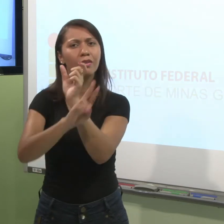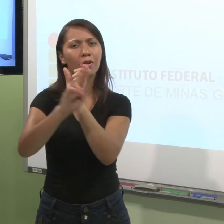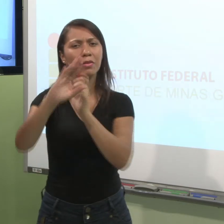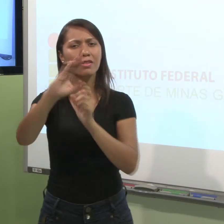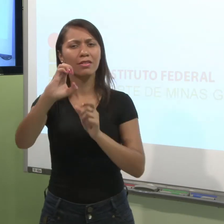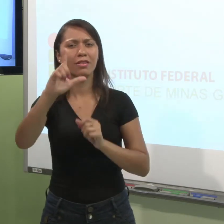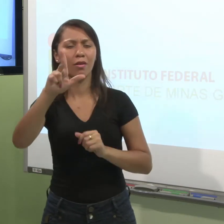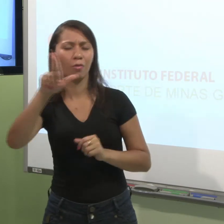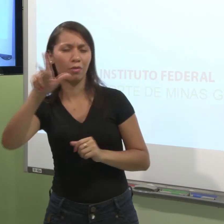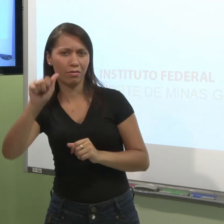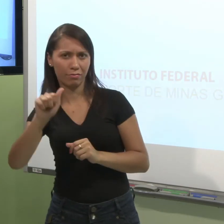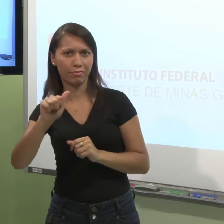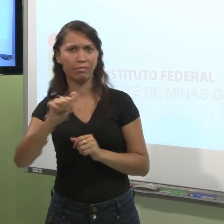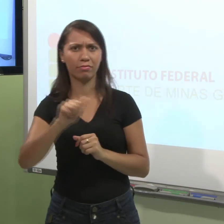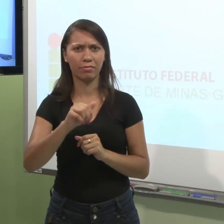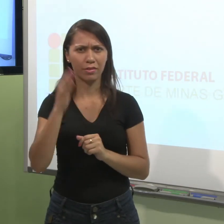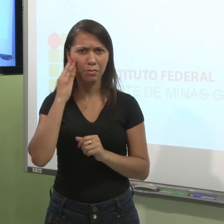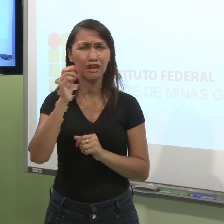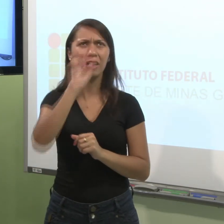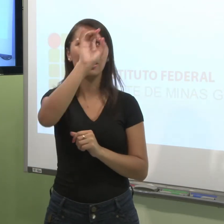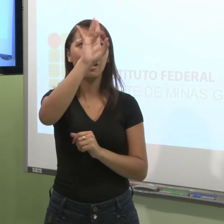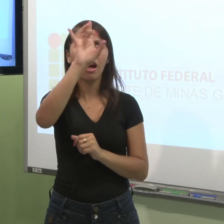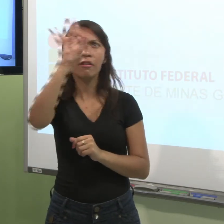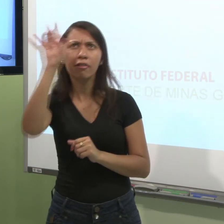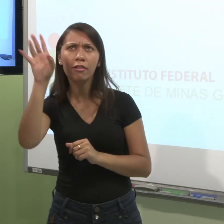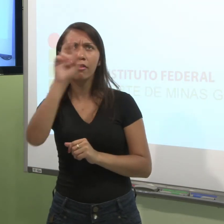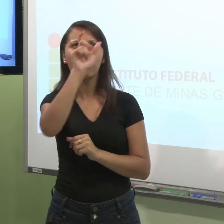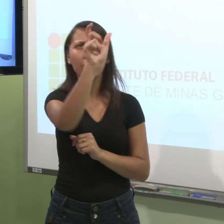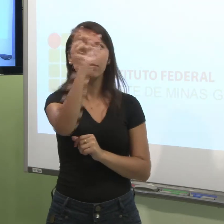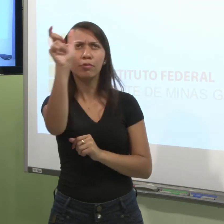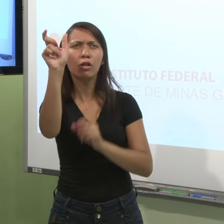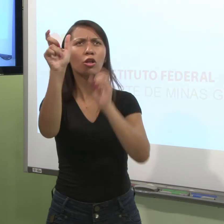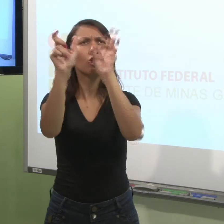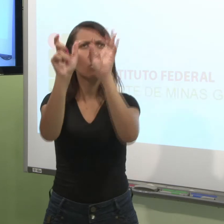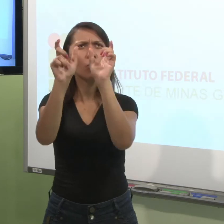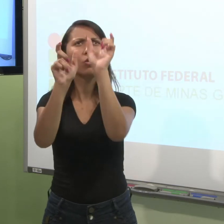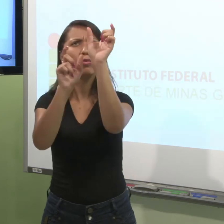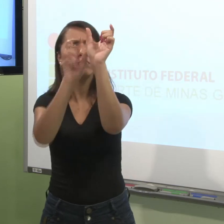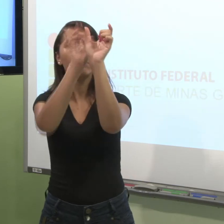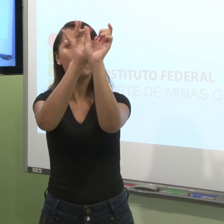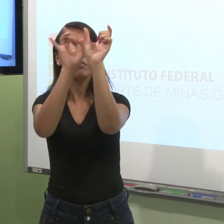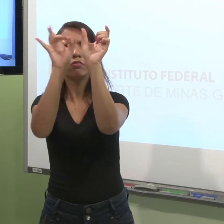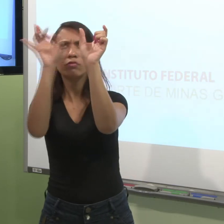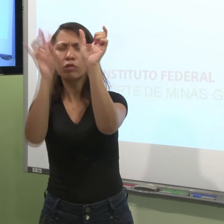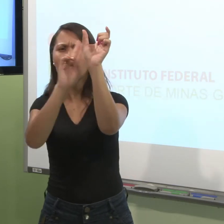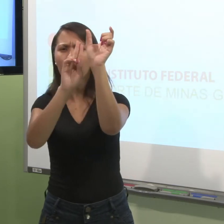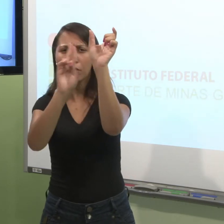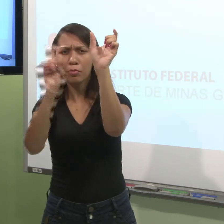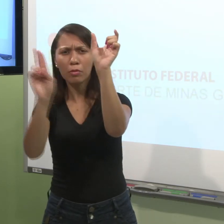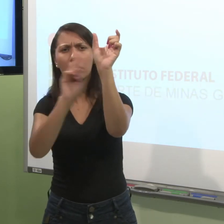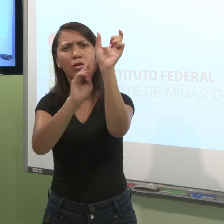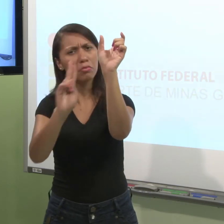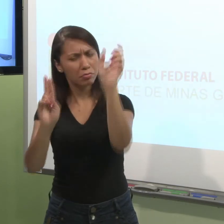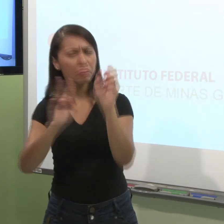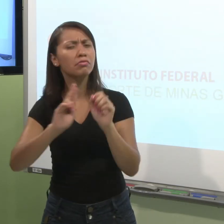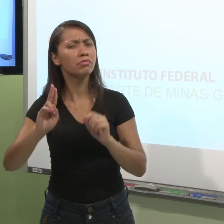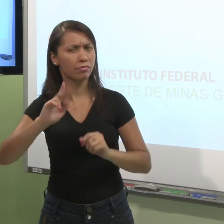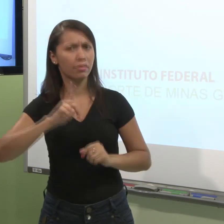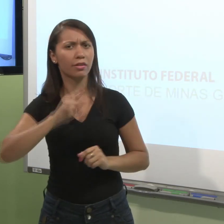cada célula tem um nome? Isso mesmo. O nome da célula é dado primeiro pela coluna onde está situado